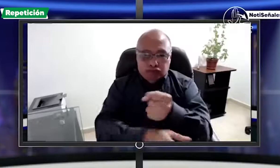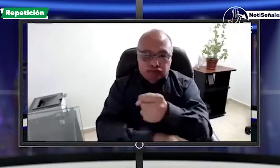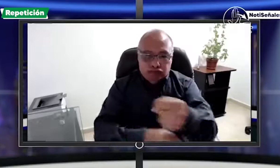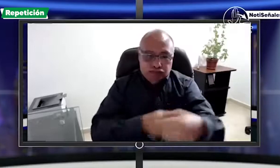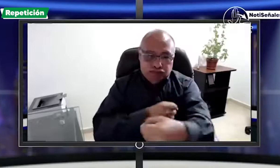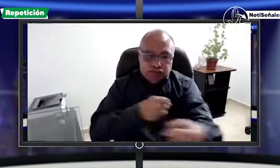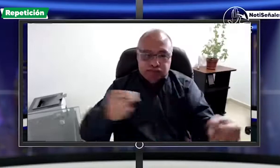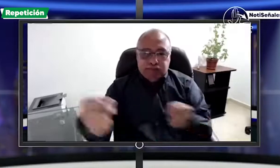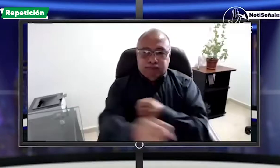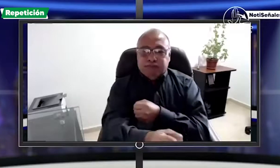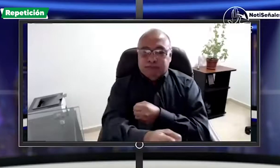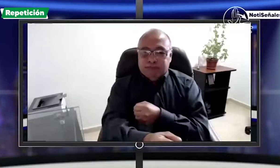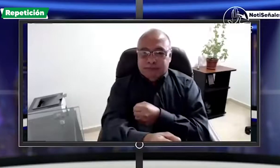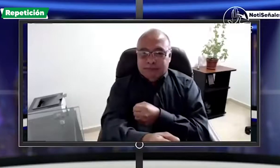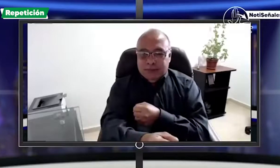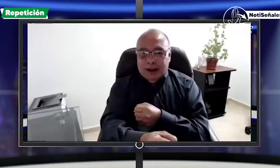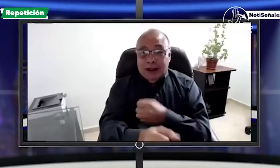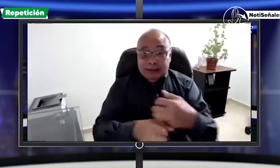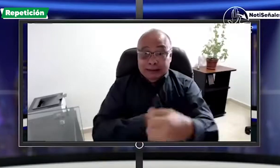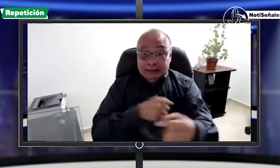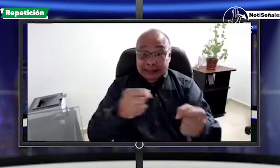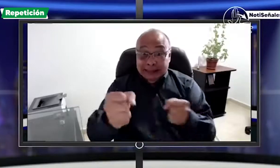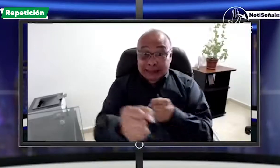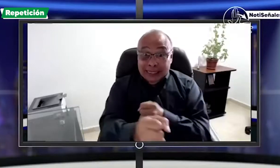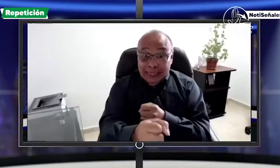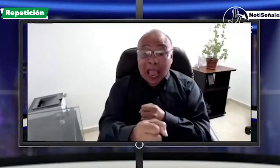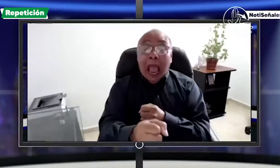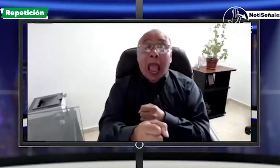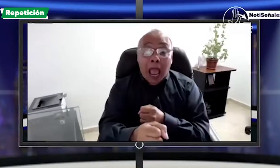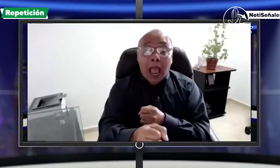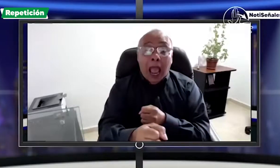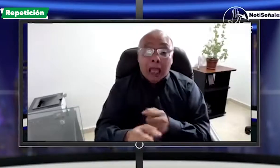Muchos Espacios En Muchos Videos Se Dice Sordo Mudo